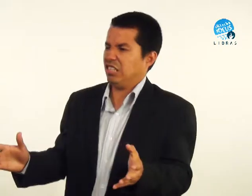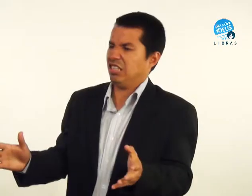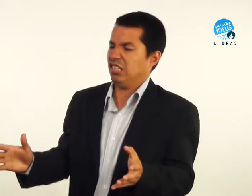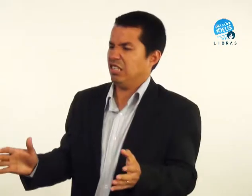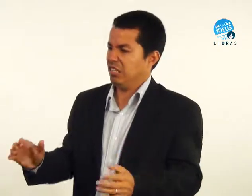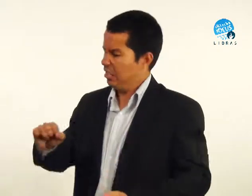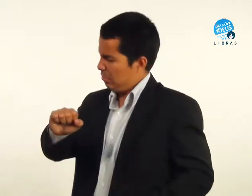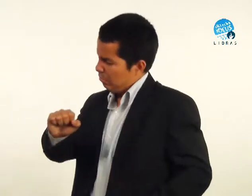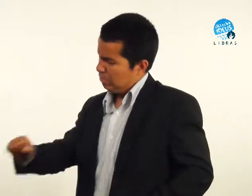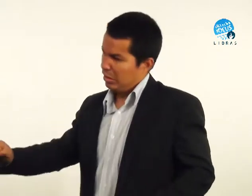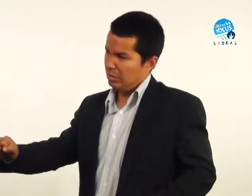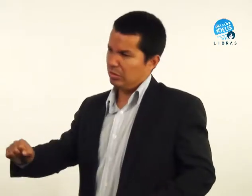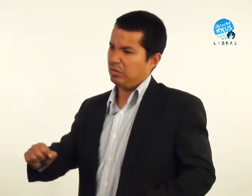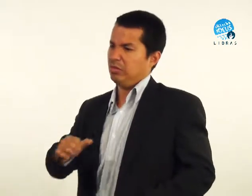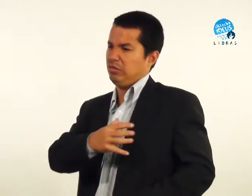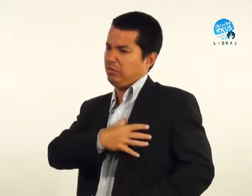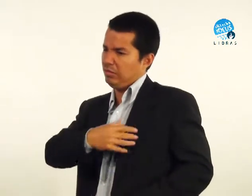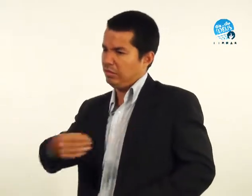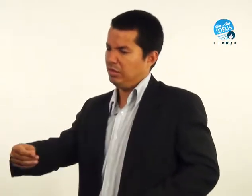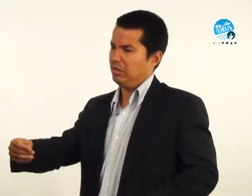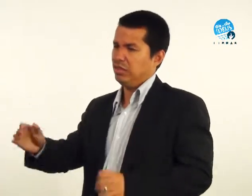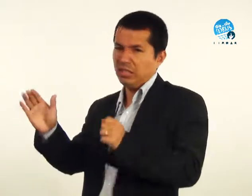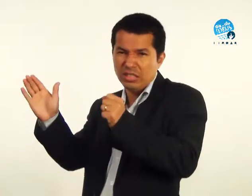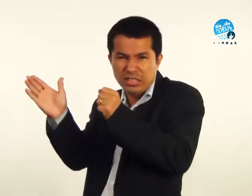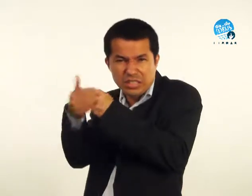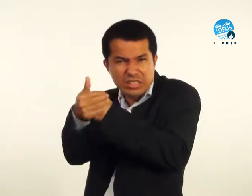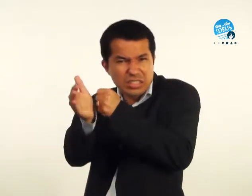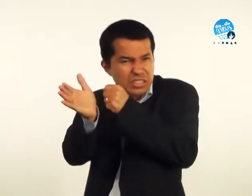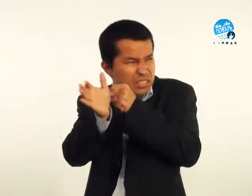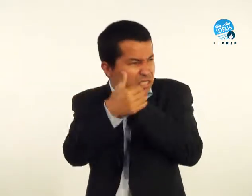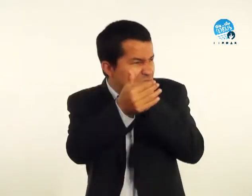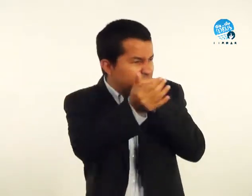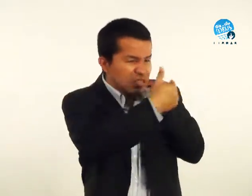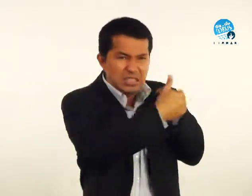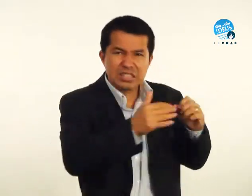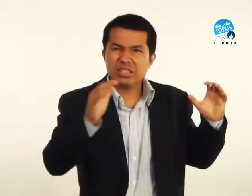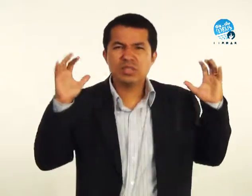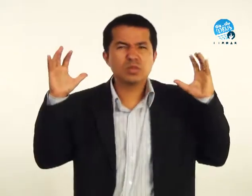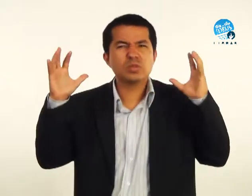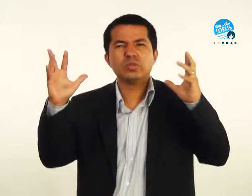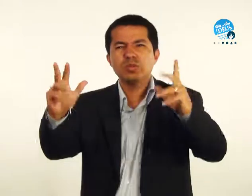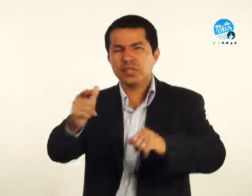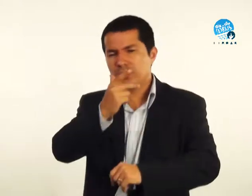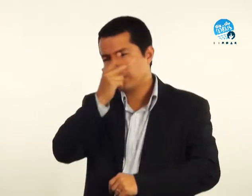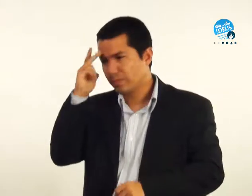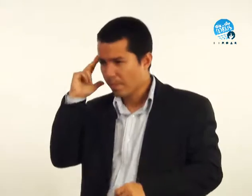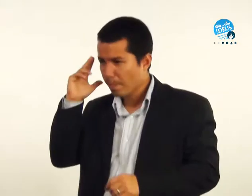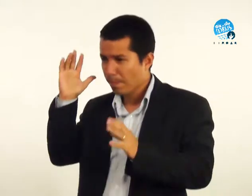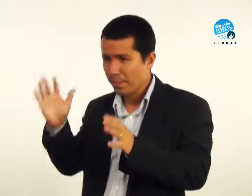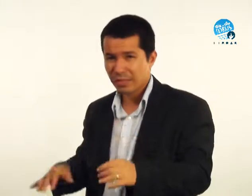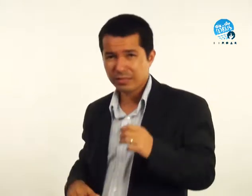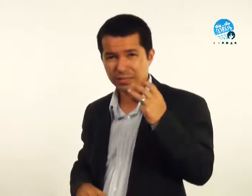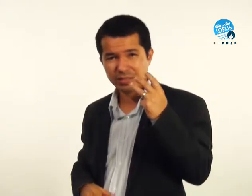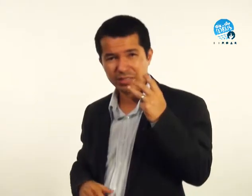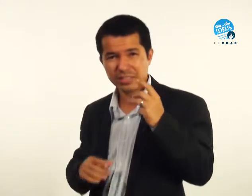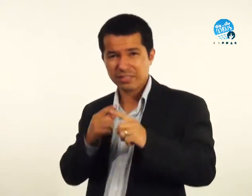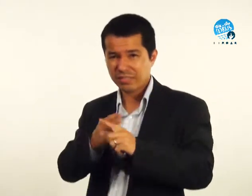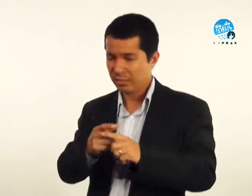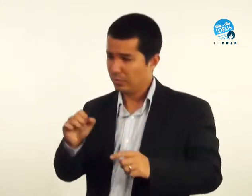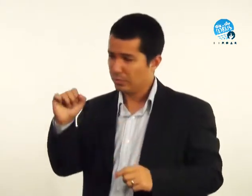tinha tirado aquela criança que estava no ventre dela, matado aquela criança, escondido de todo mundo. E